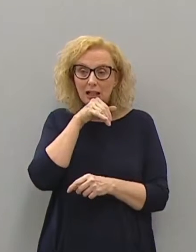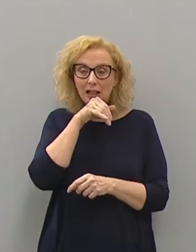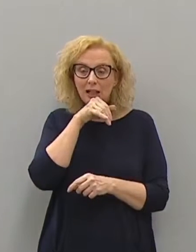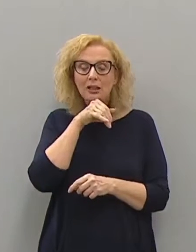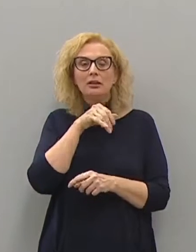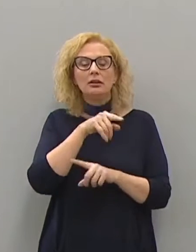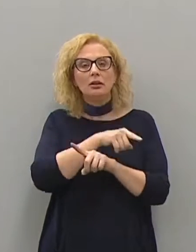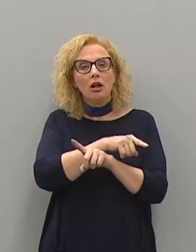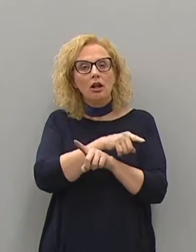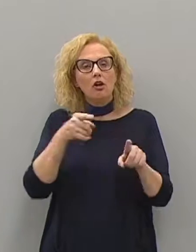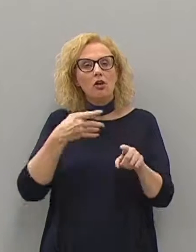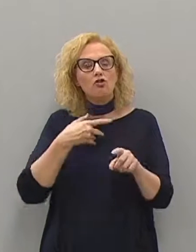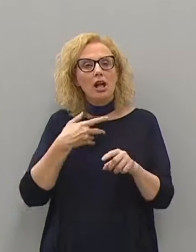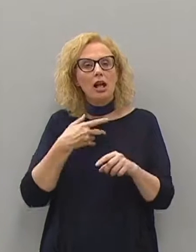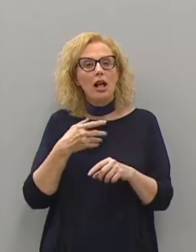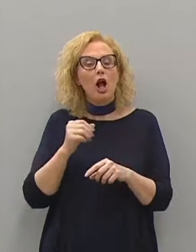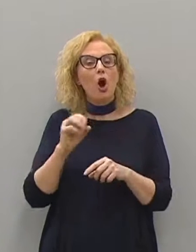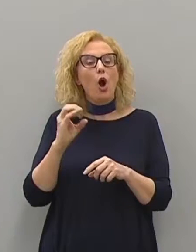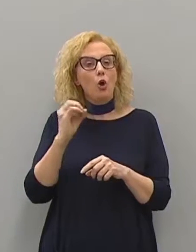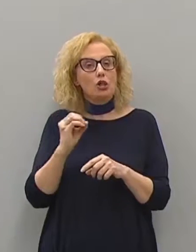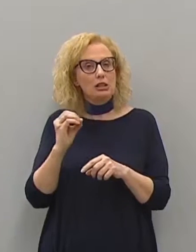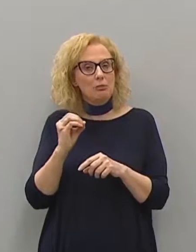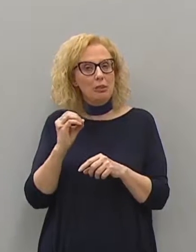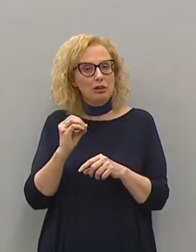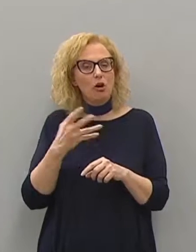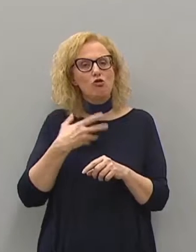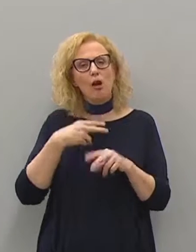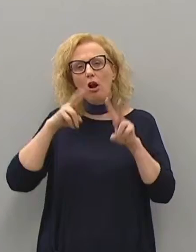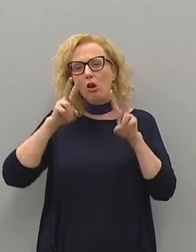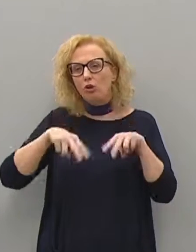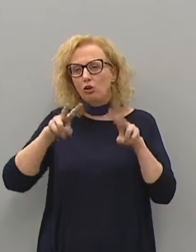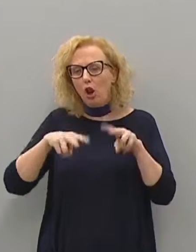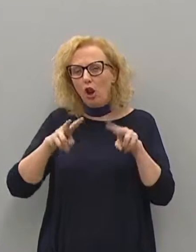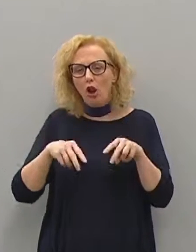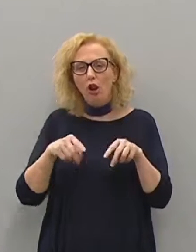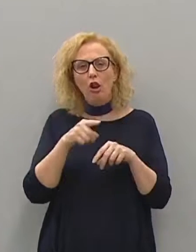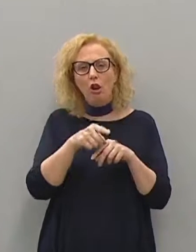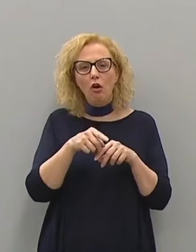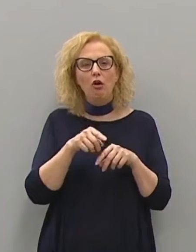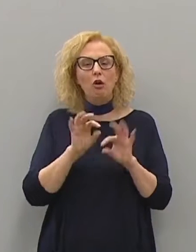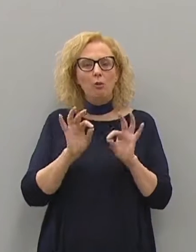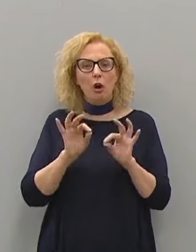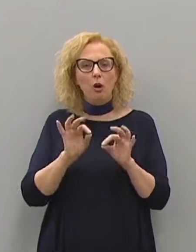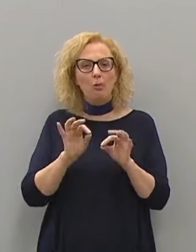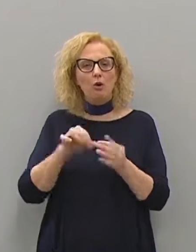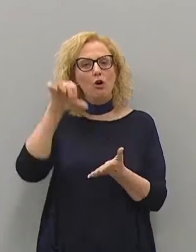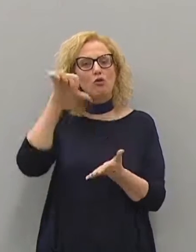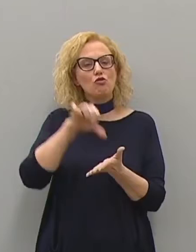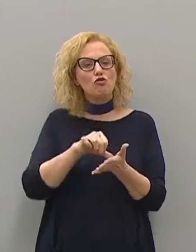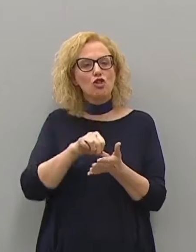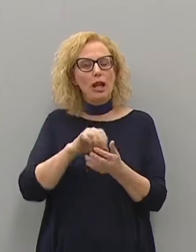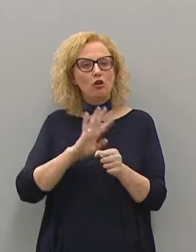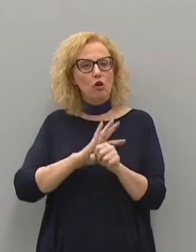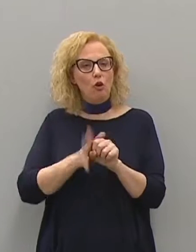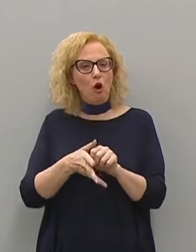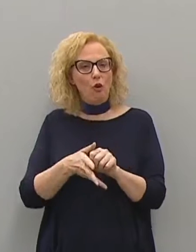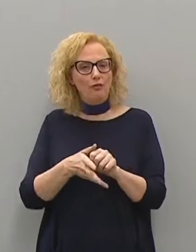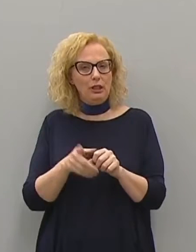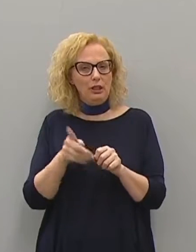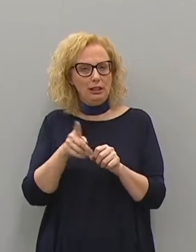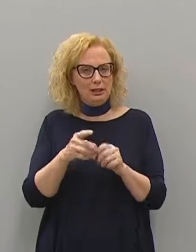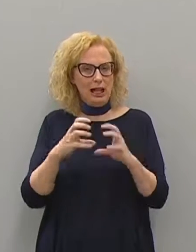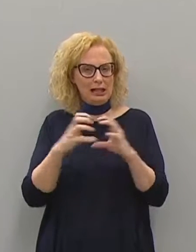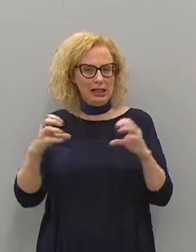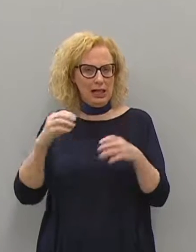c'è una rete fatta dal new star c'è un controllo e di monitoraggio da parte del centro copit che adam istituita presso l'azienda